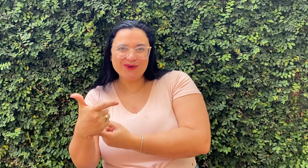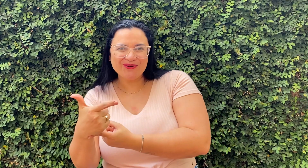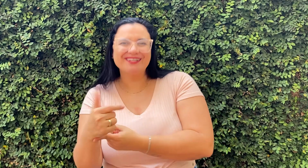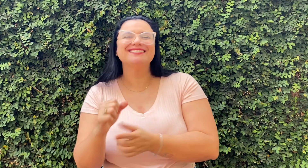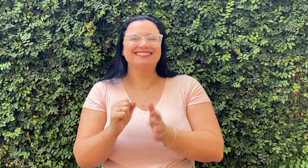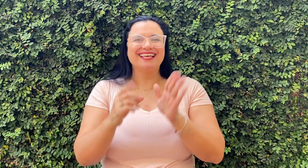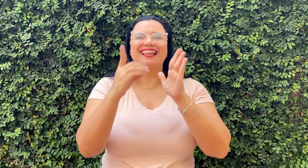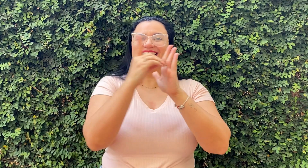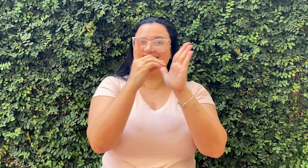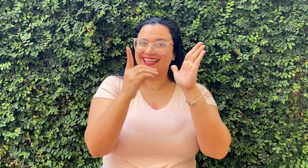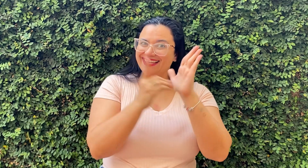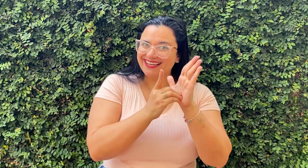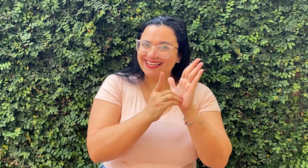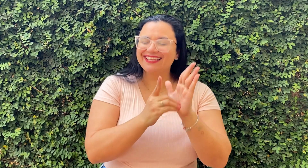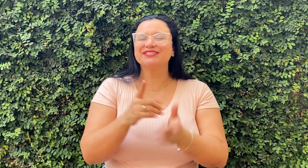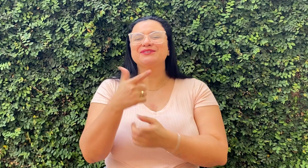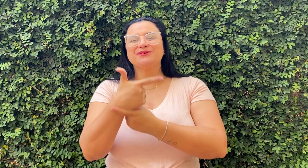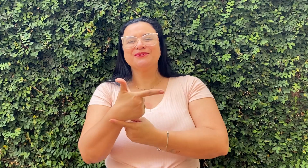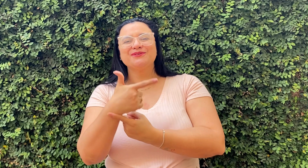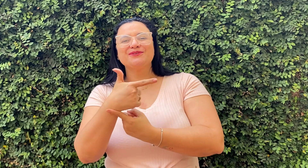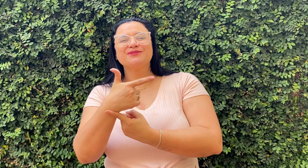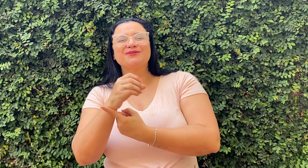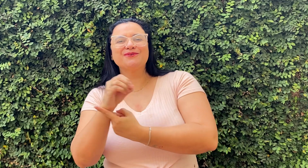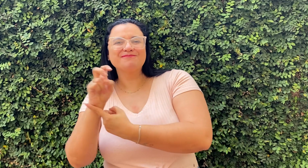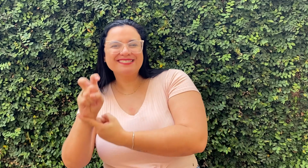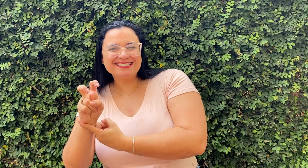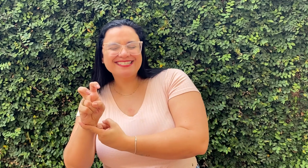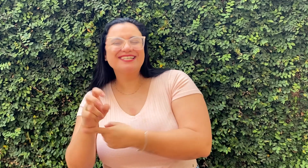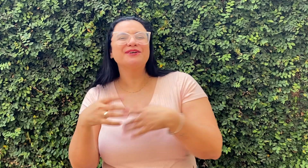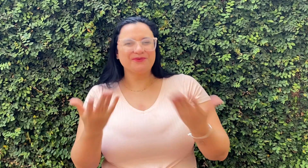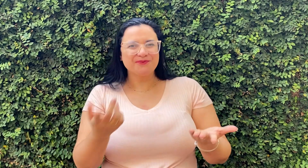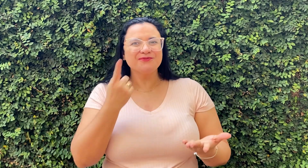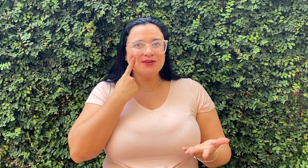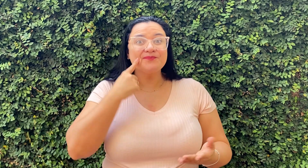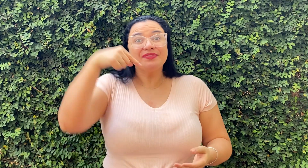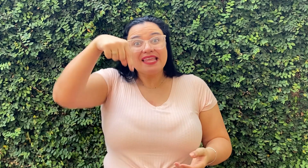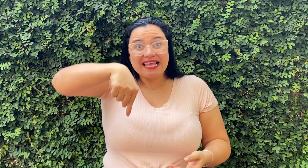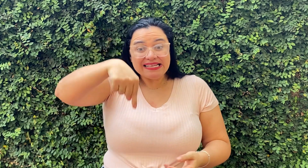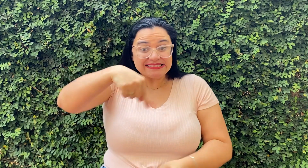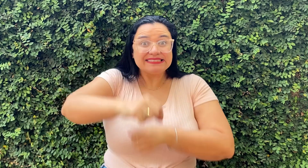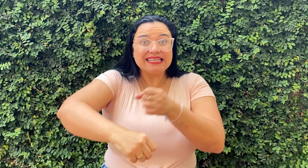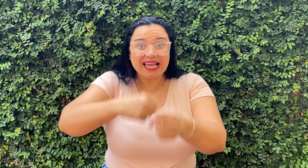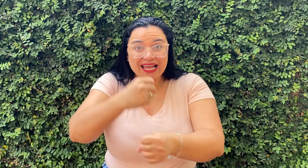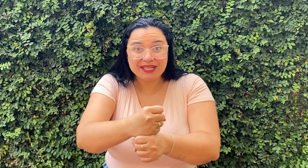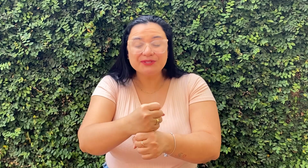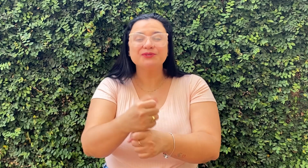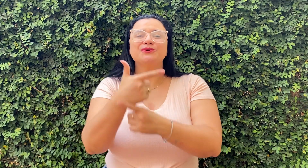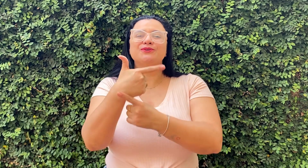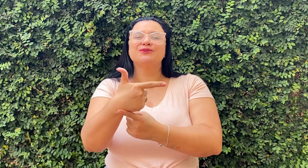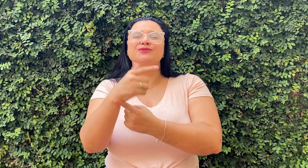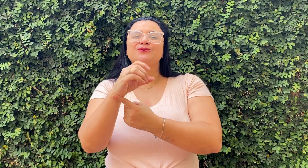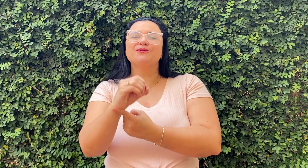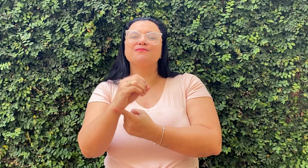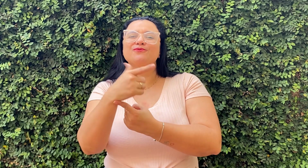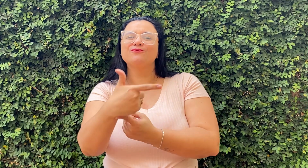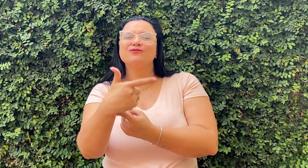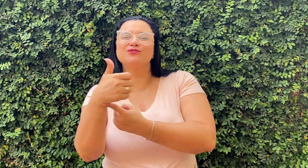2002. Decreto, do ano de 2005. Então, esse ano, nós estamos em